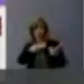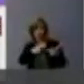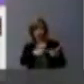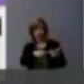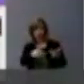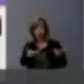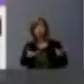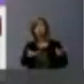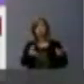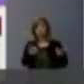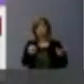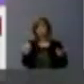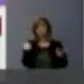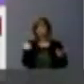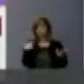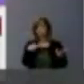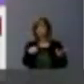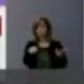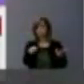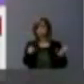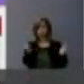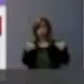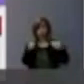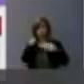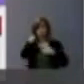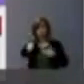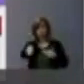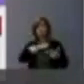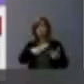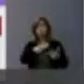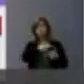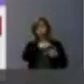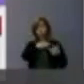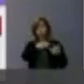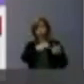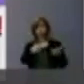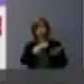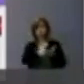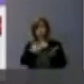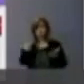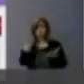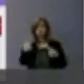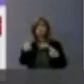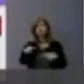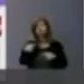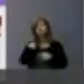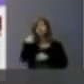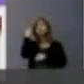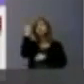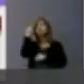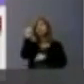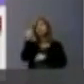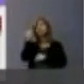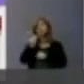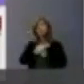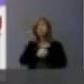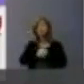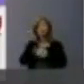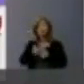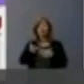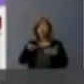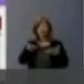eh in quei locali insomma io credo che davvero noi abbiamo necessità oggi più che mai di